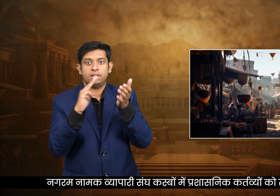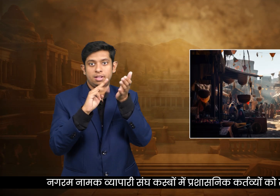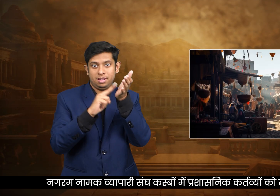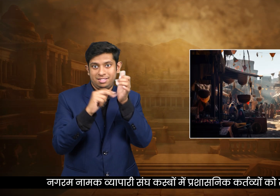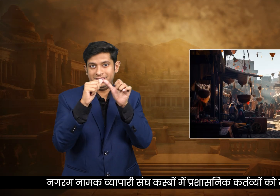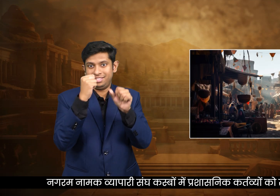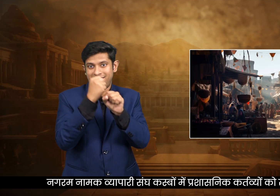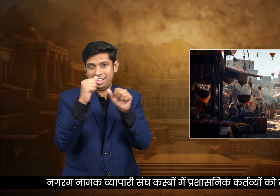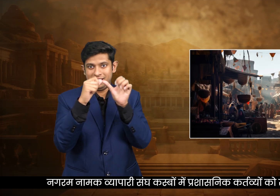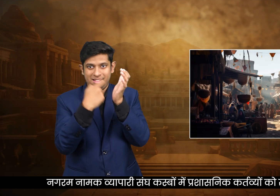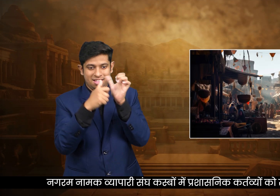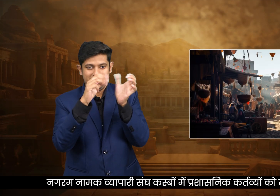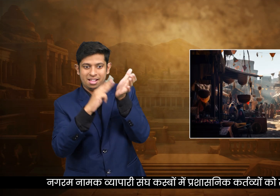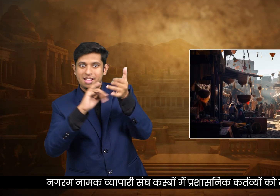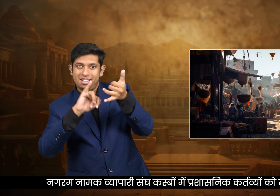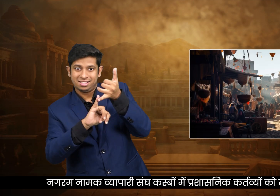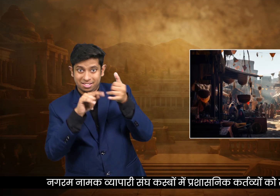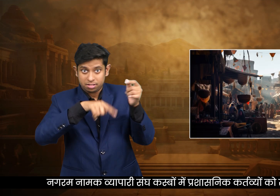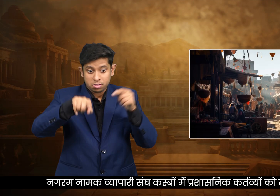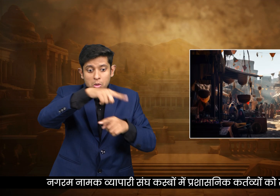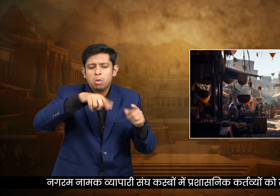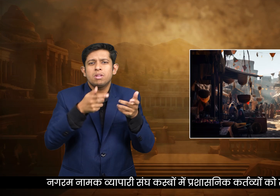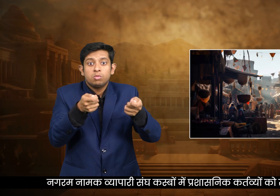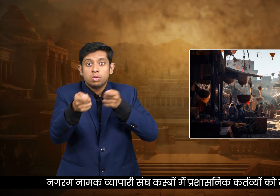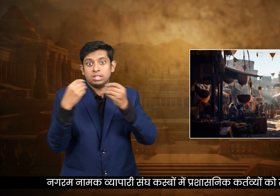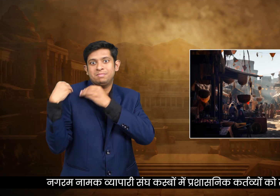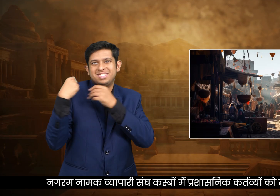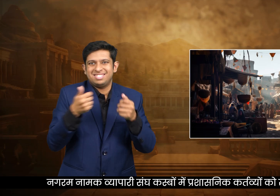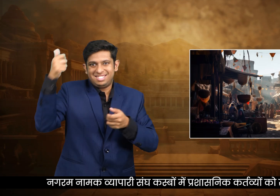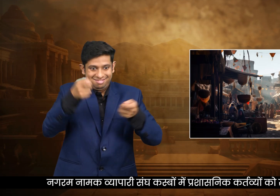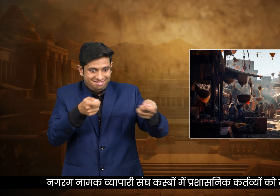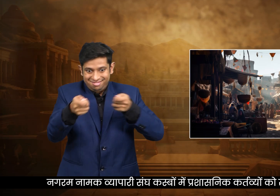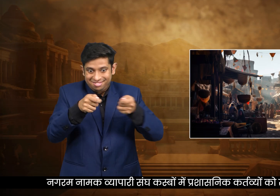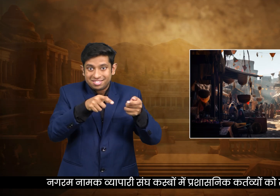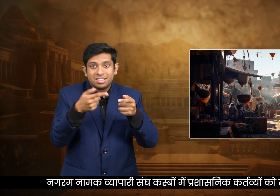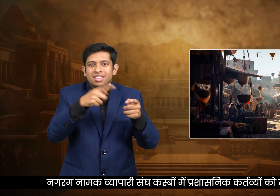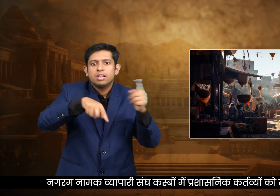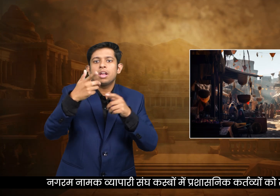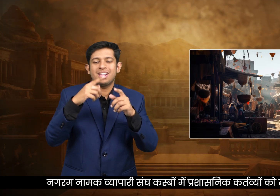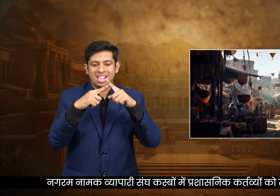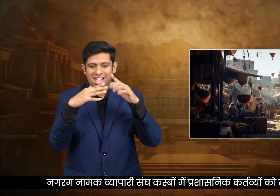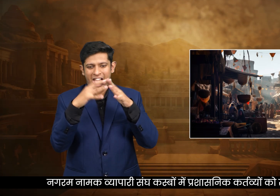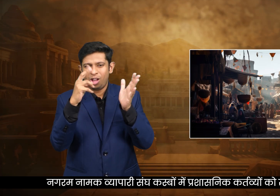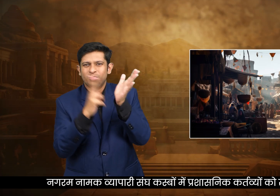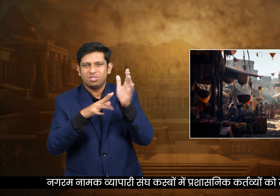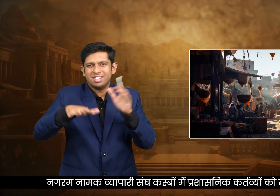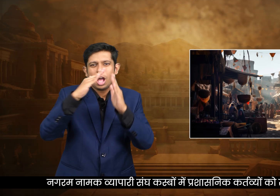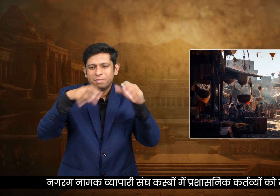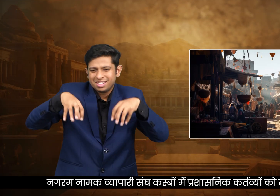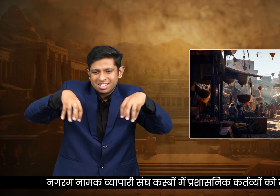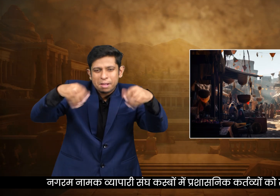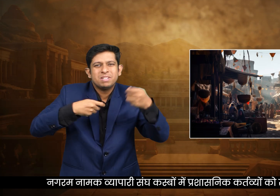नगरम नामक व्यापारी संघ कस्बों में प्रशासनिक कर्तव्यों को संभालते थे।